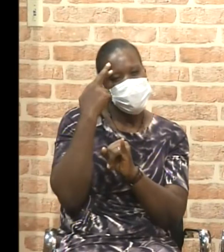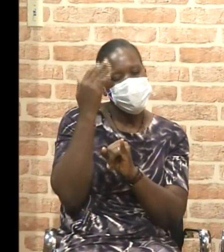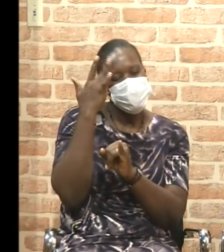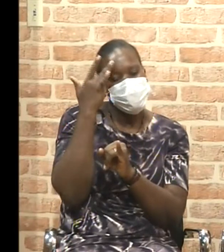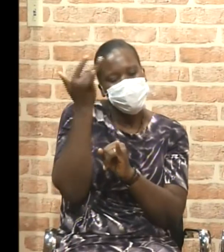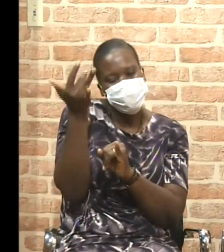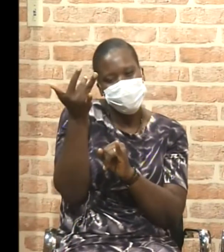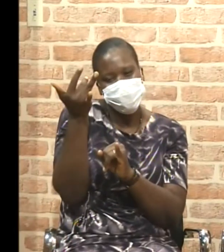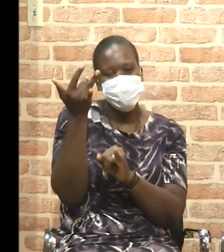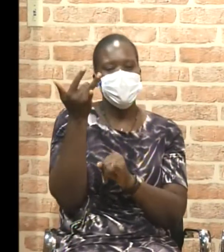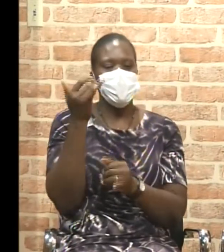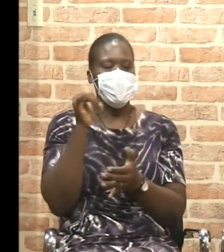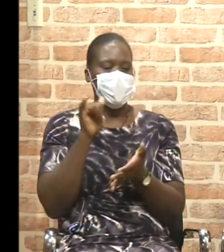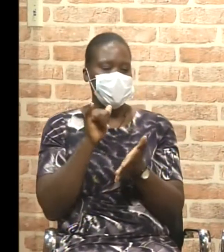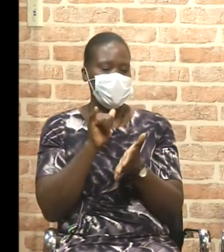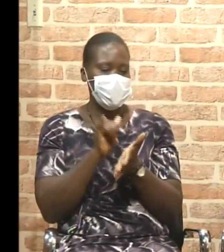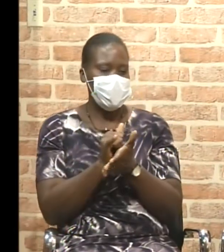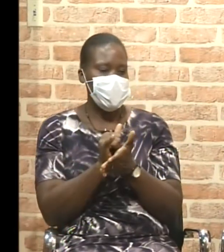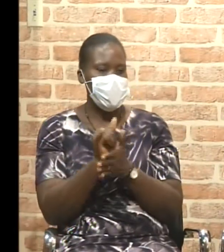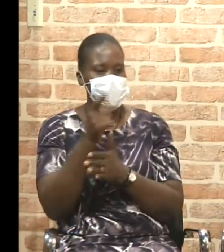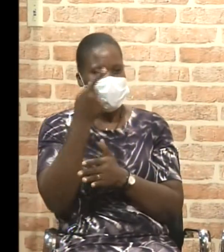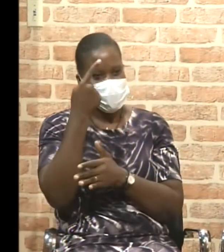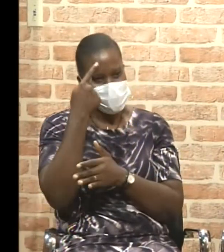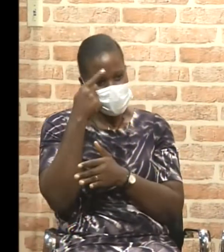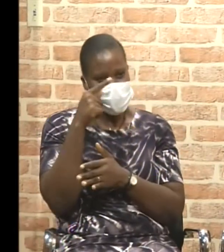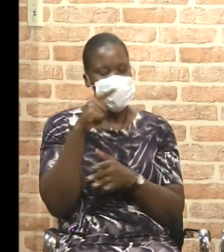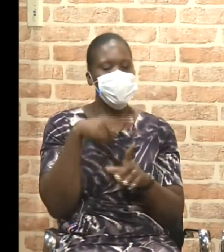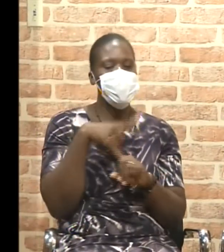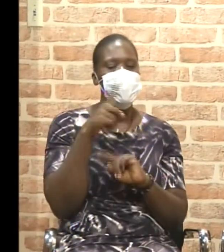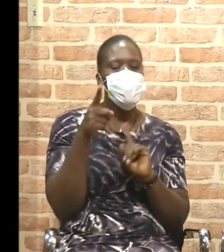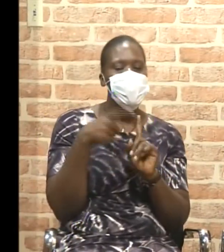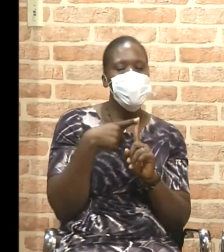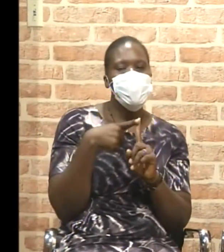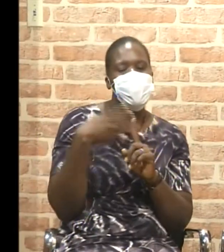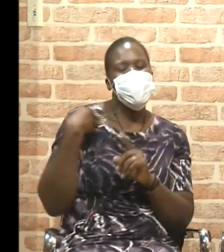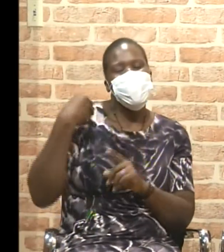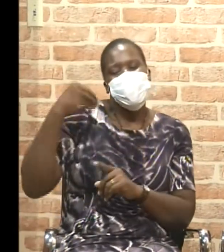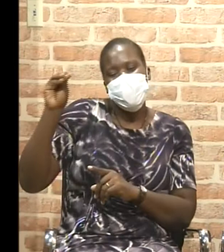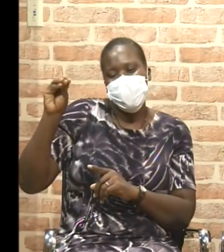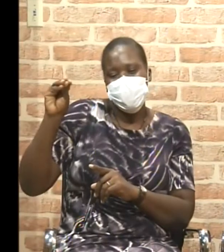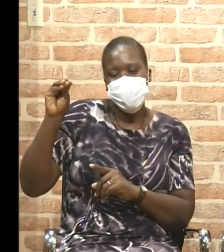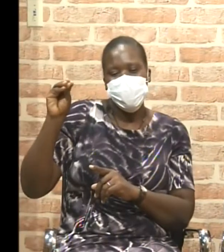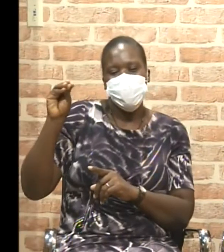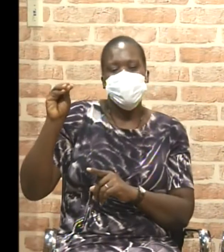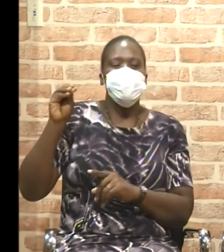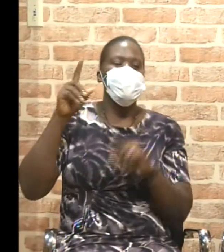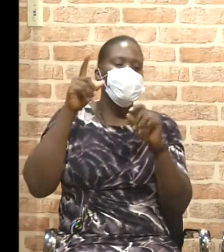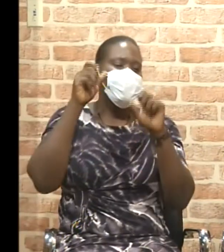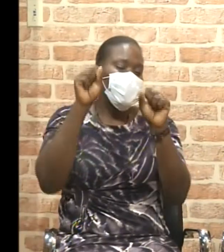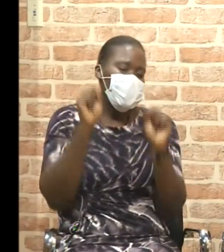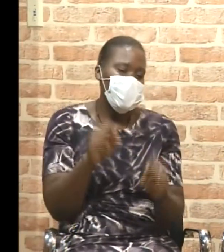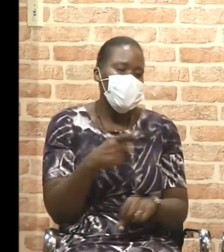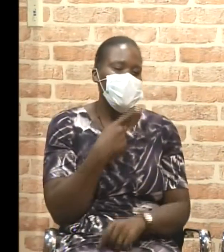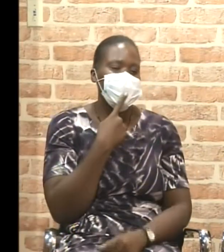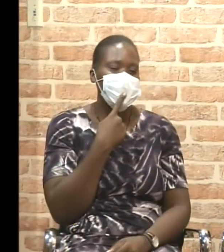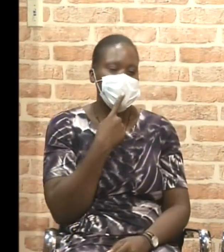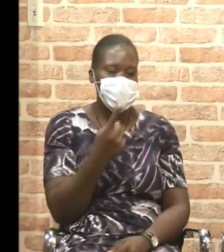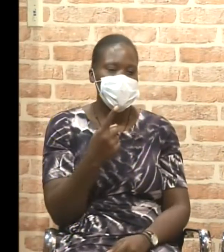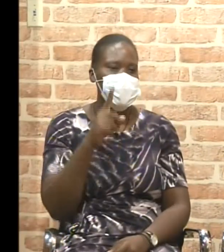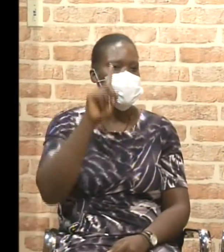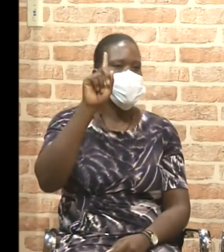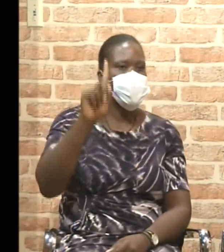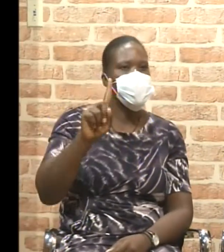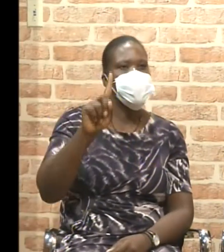nous pour que nous-mêmes, au moins, le nous va aller, au moins, pour nous capables de dire, même si c'est une institution, même si c'est